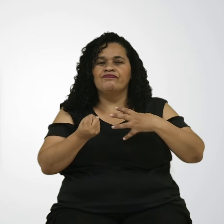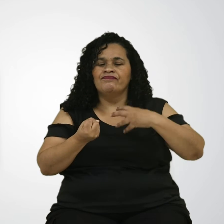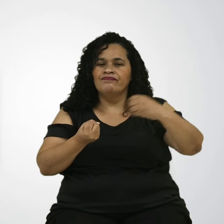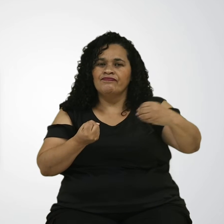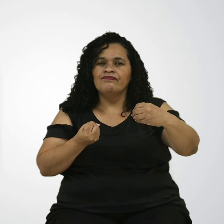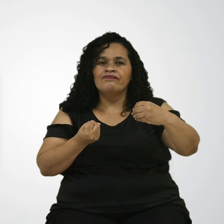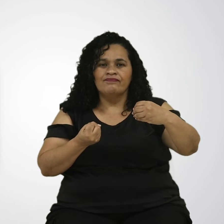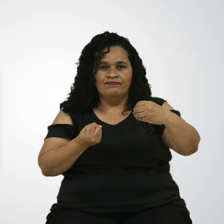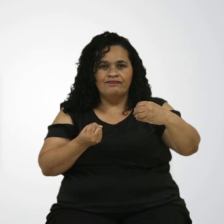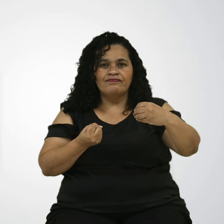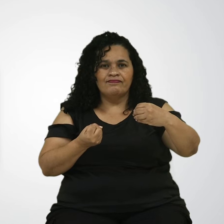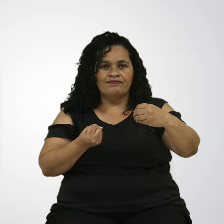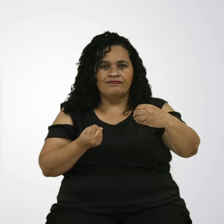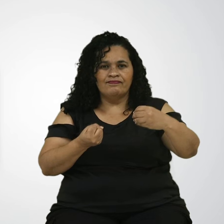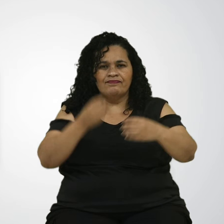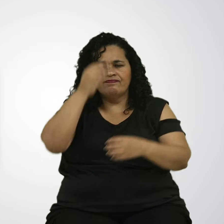fiquem